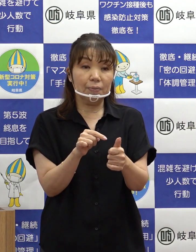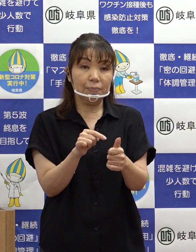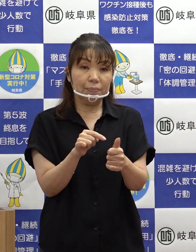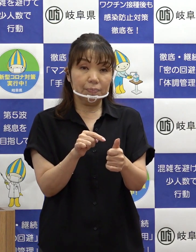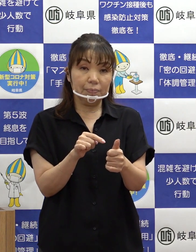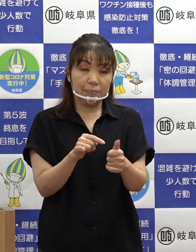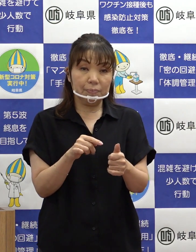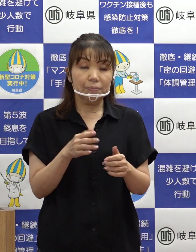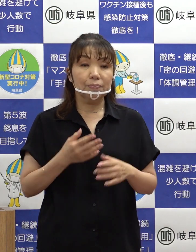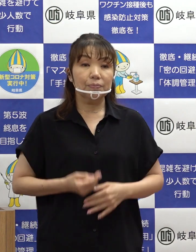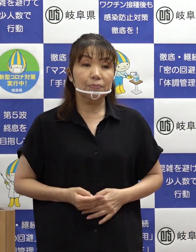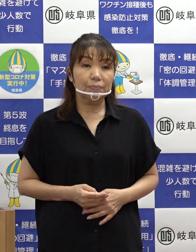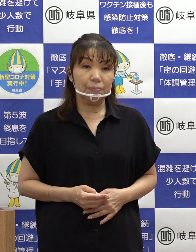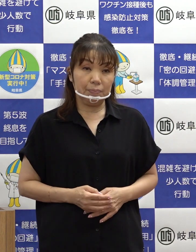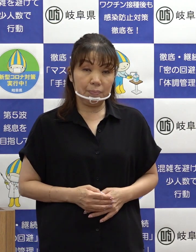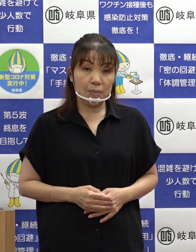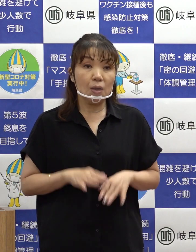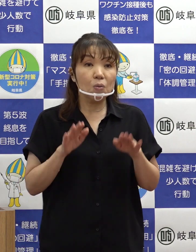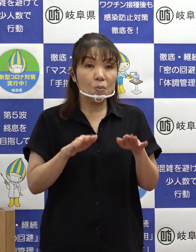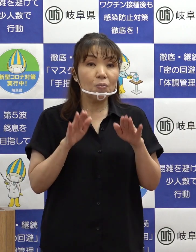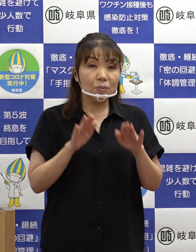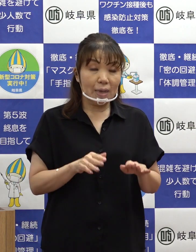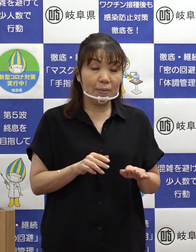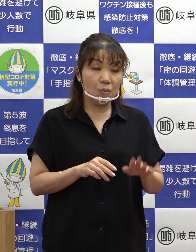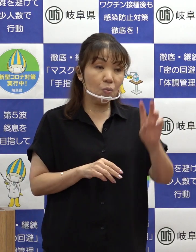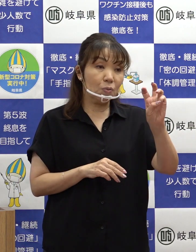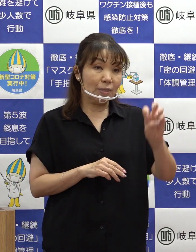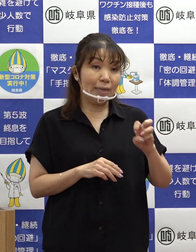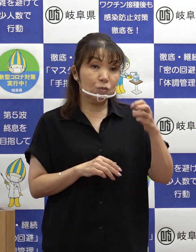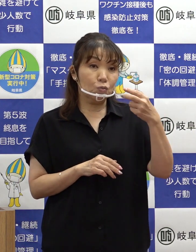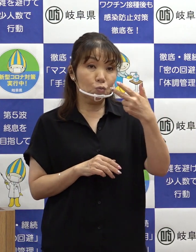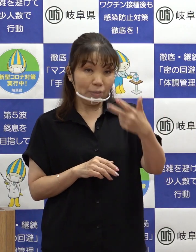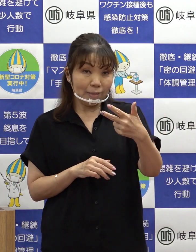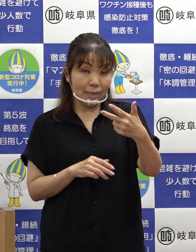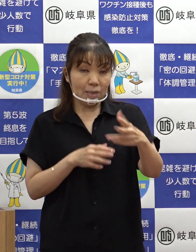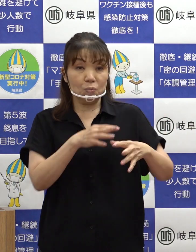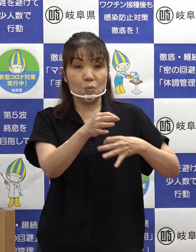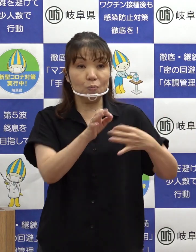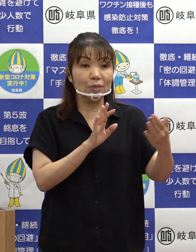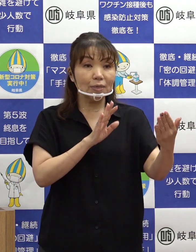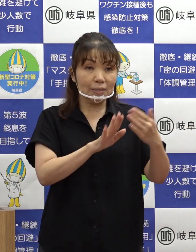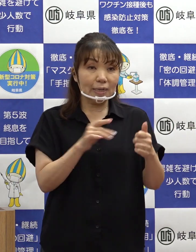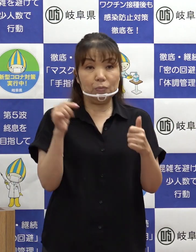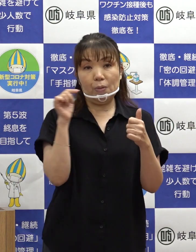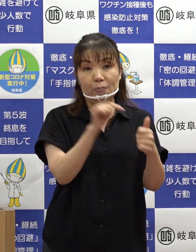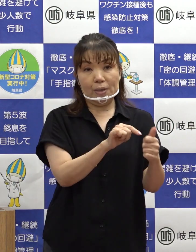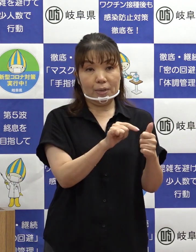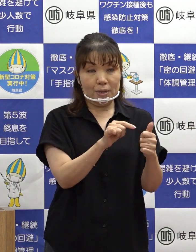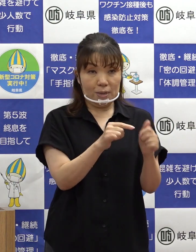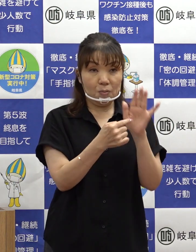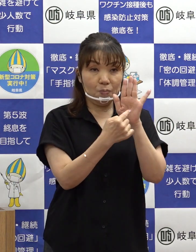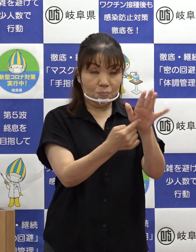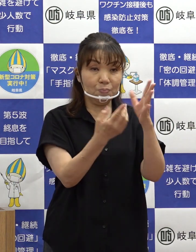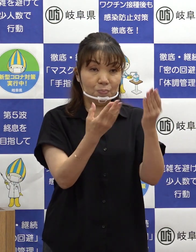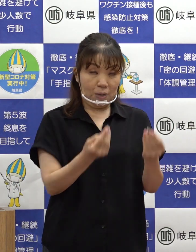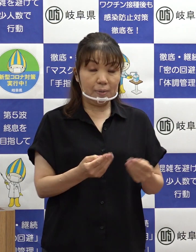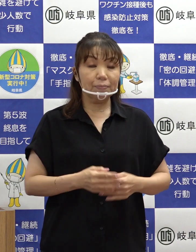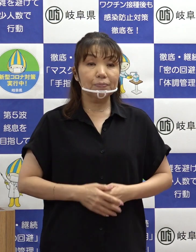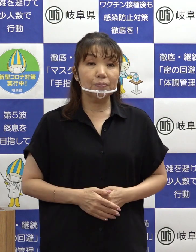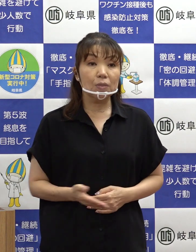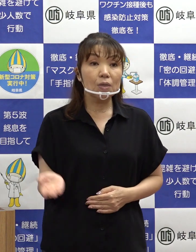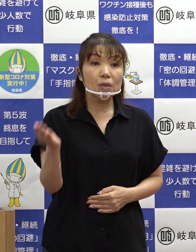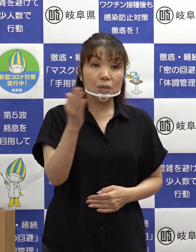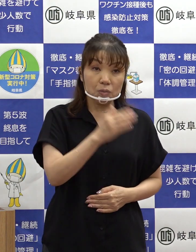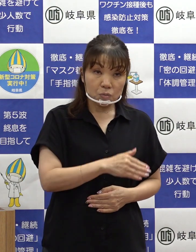出していただいたわけでありますが、今回も37店舗ということでございます。それから次